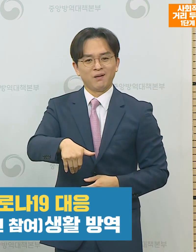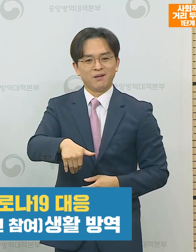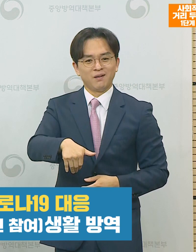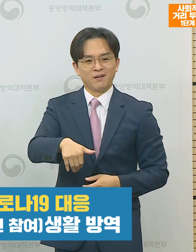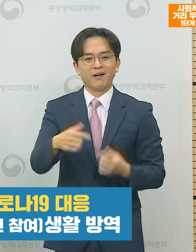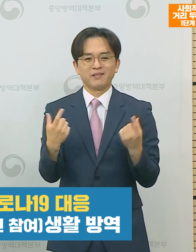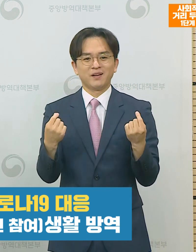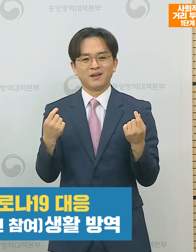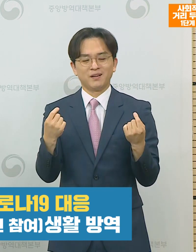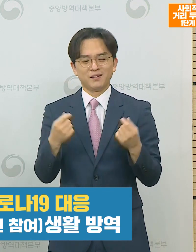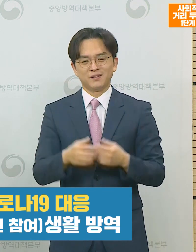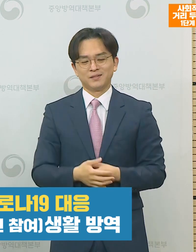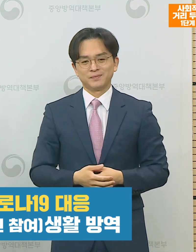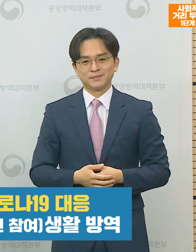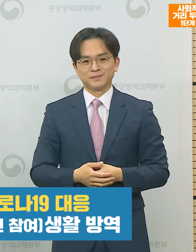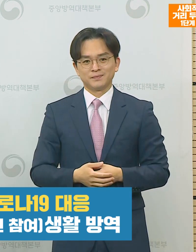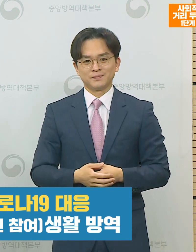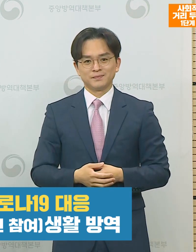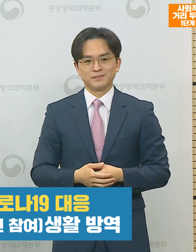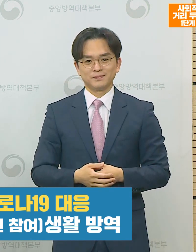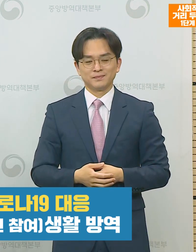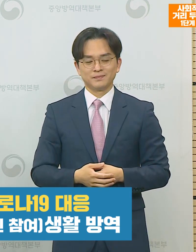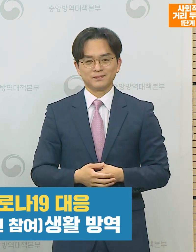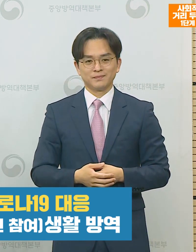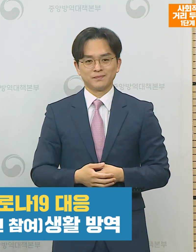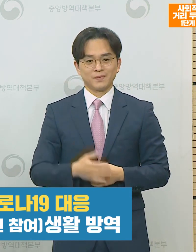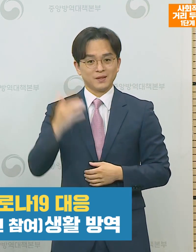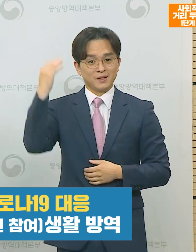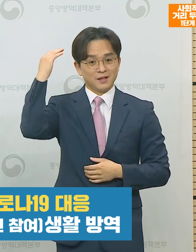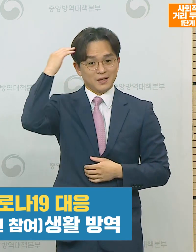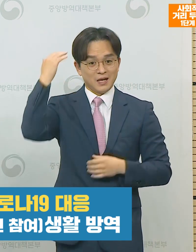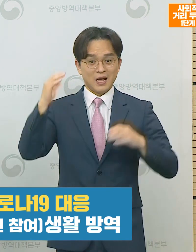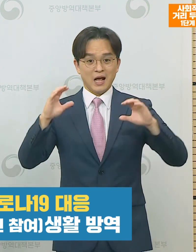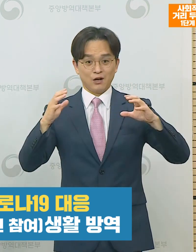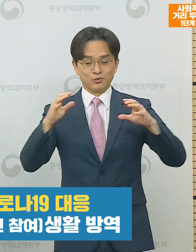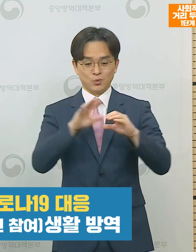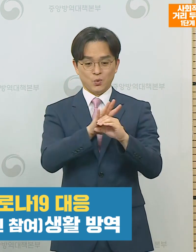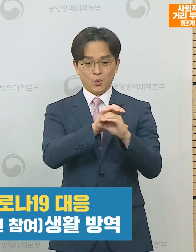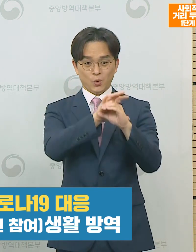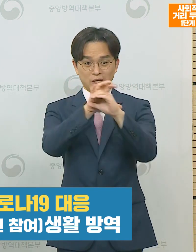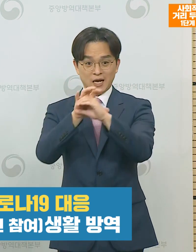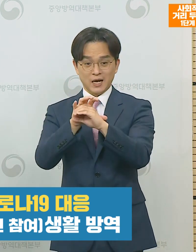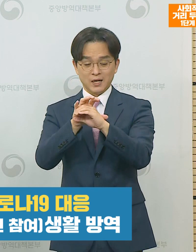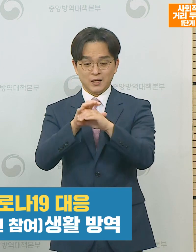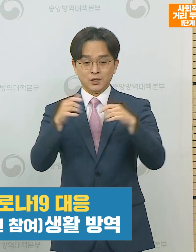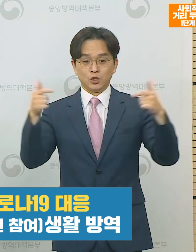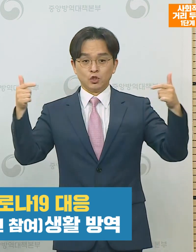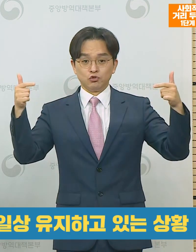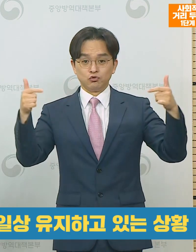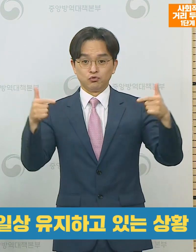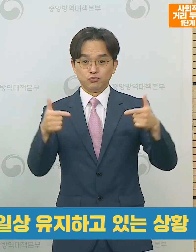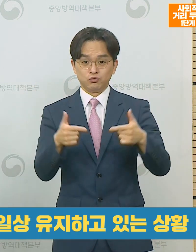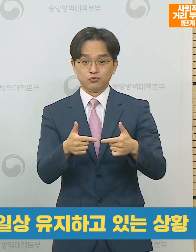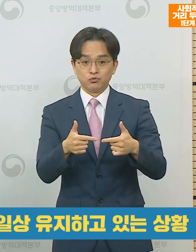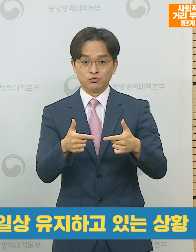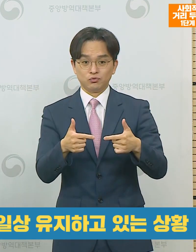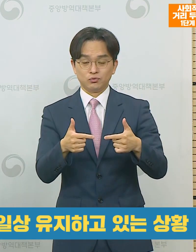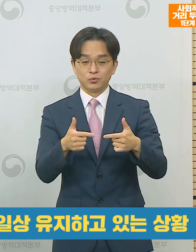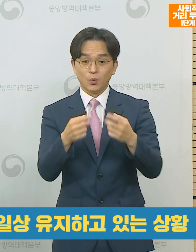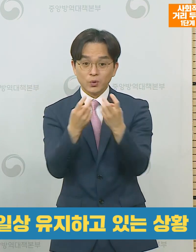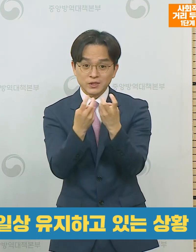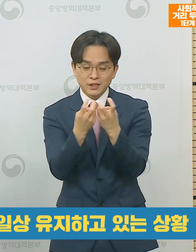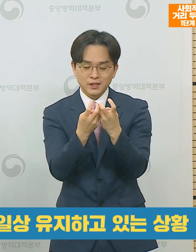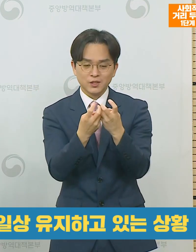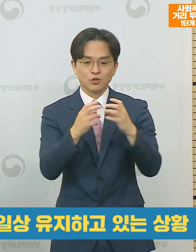코로나19 대응은 그간의 방역 그리고 의료 그리고 국민이 참여하는 생활방역 이 3가지 축으로 지금까지의